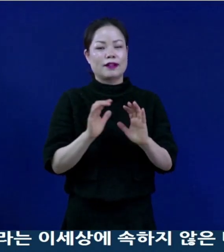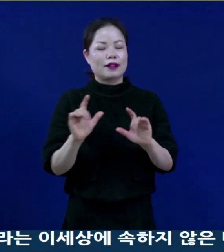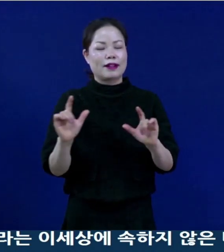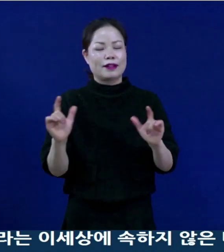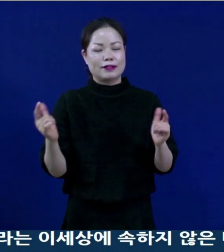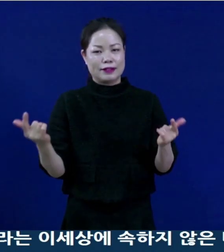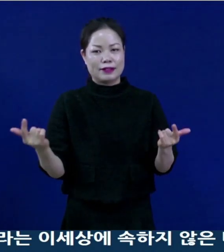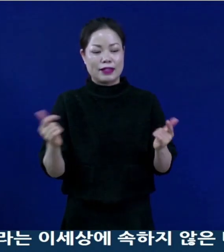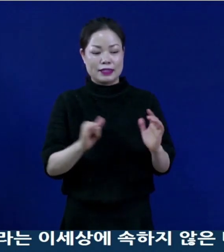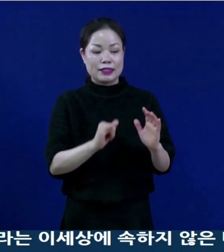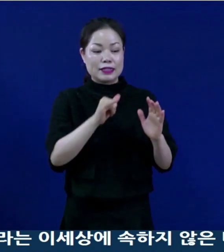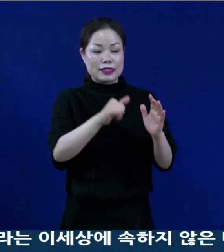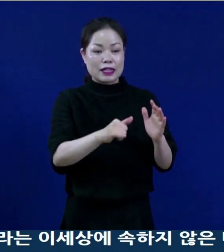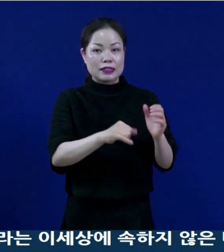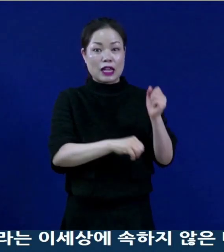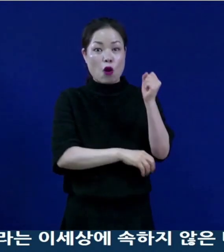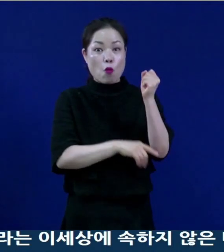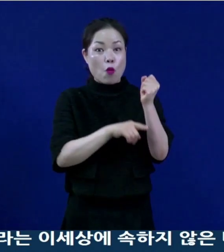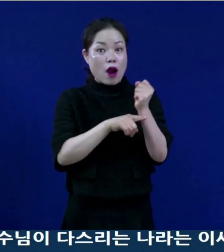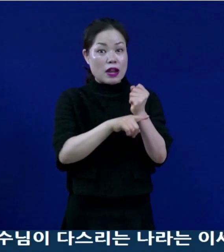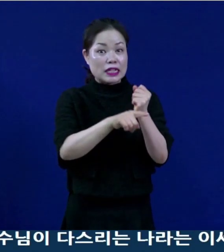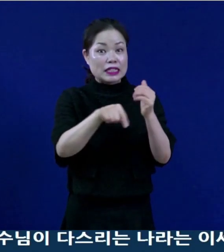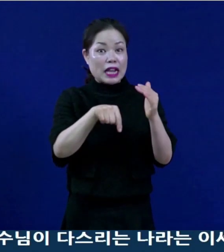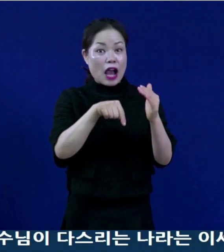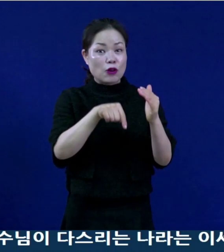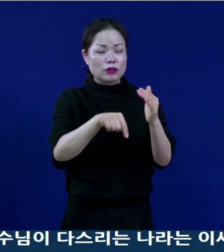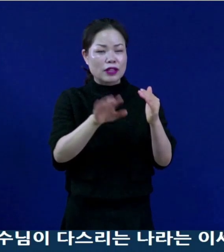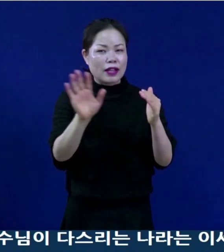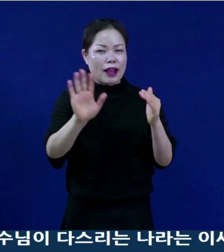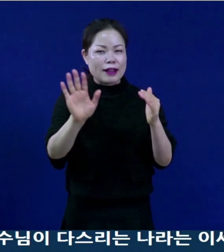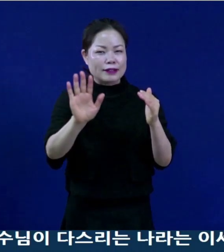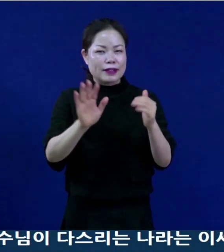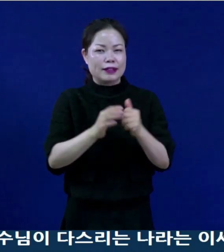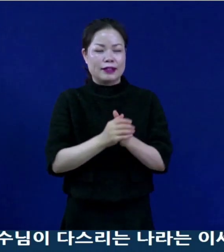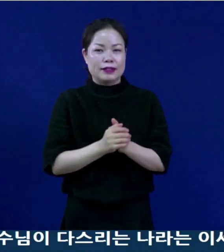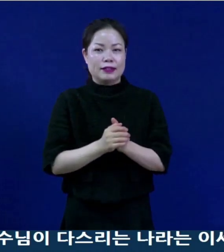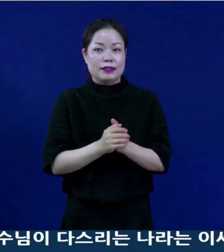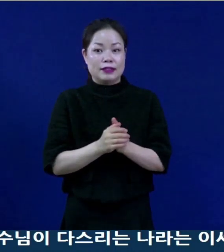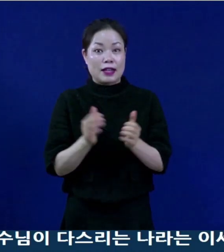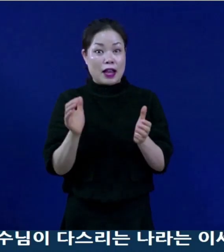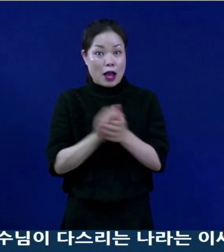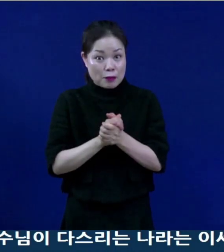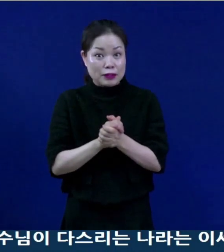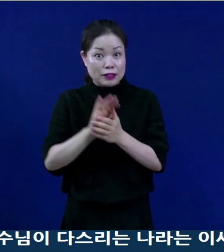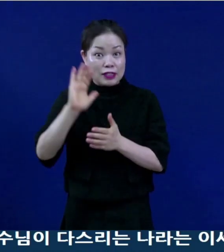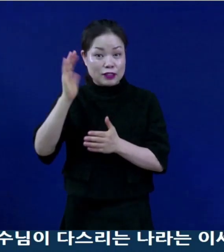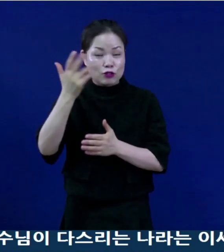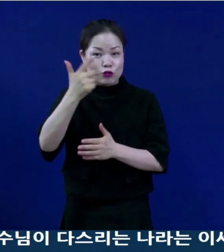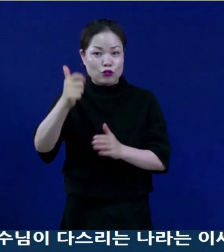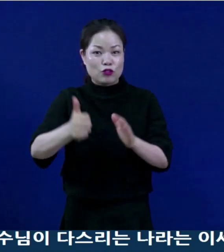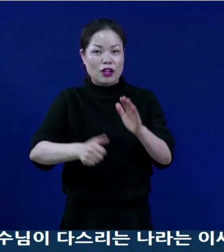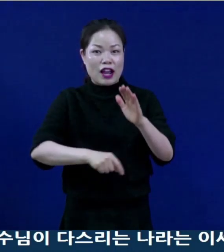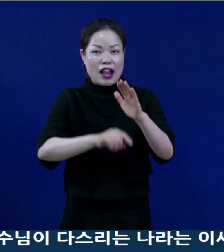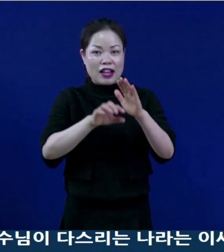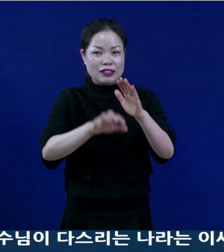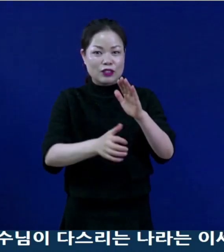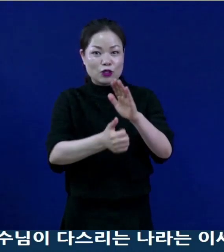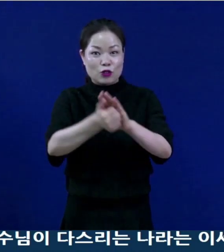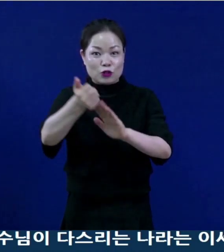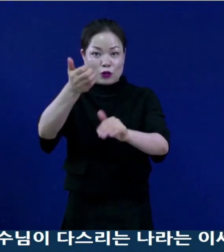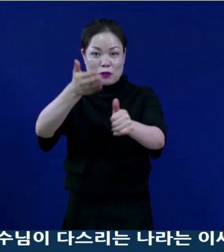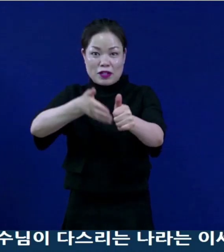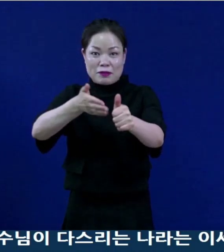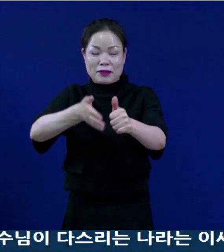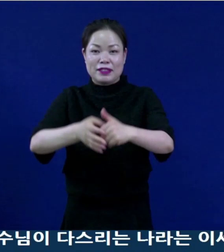겁니다. 이 세상의 원리 가운데 있는 나라가 아니라는 겁니다. 아멘 되실 수 있기를 주 안에서